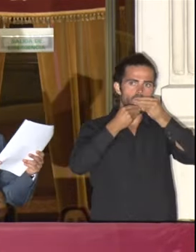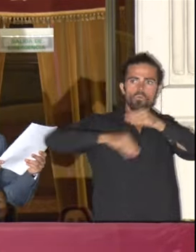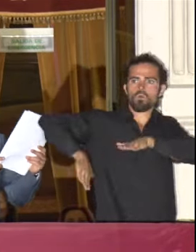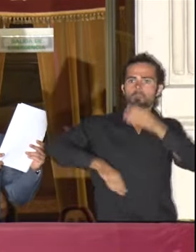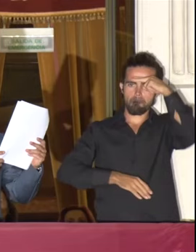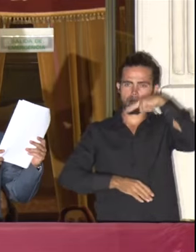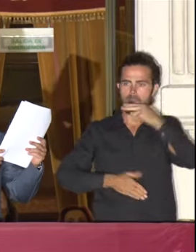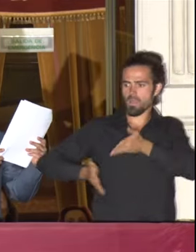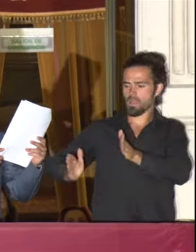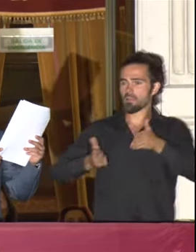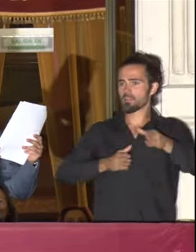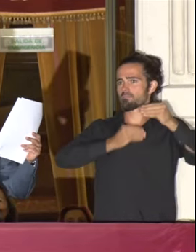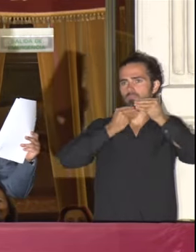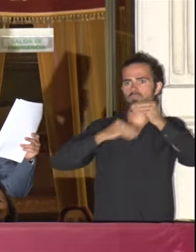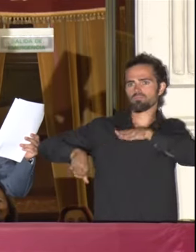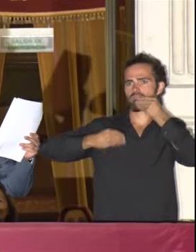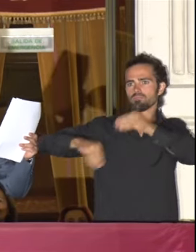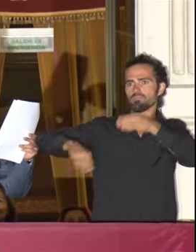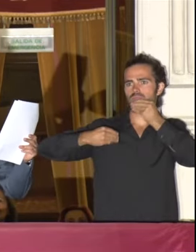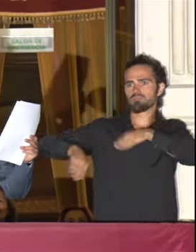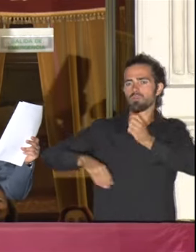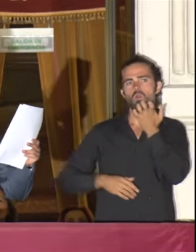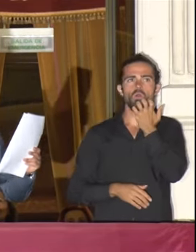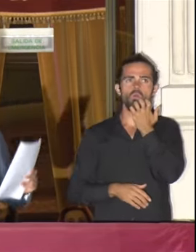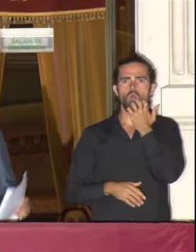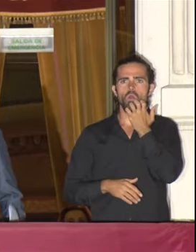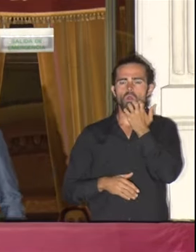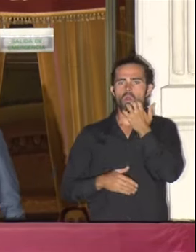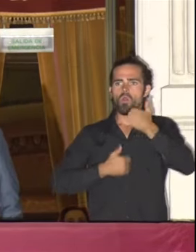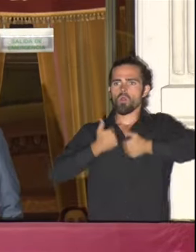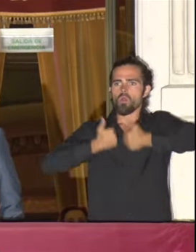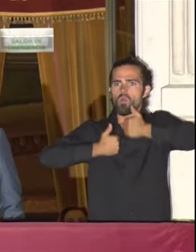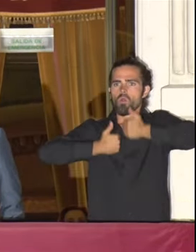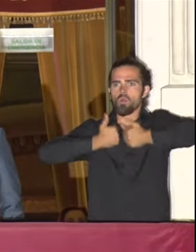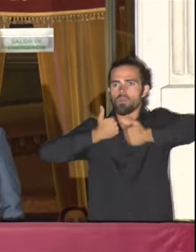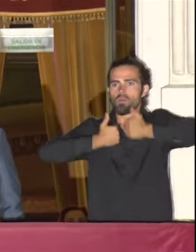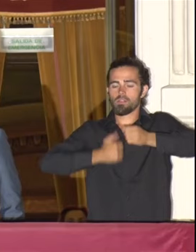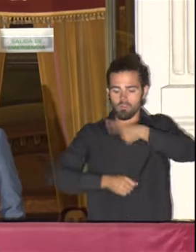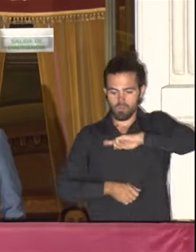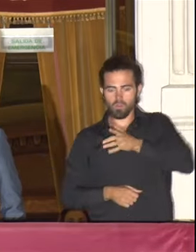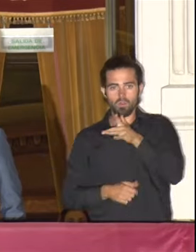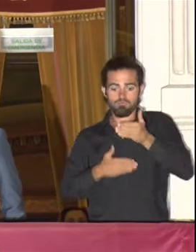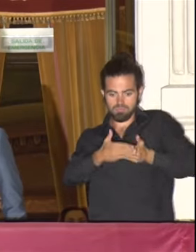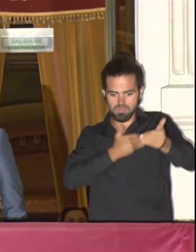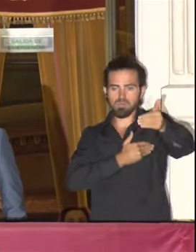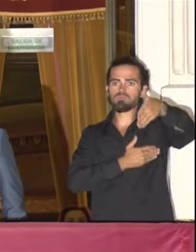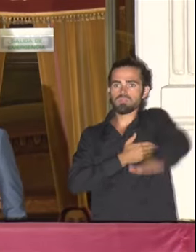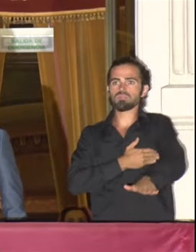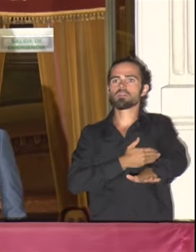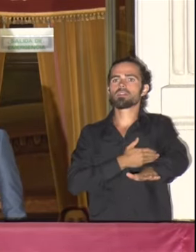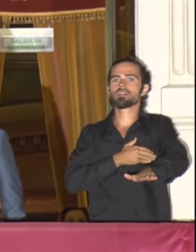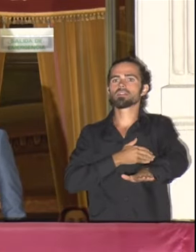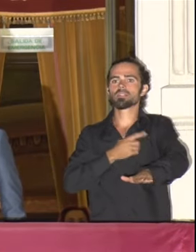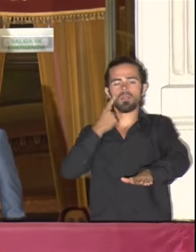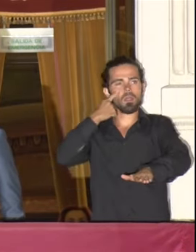hijos. Es como una carrera de relevos que cuando nosotros pasemos a ser ausentes, obligados de la feria, habrá alguien